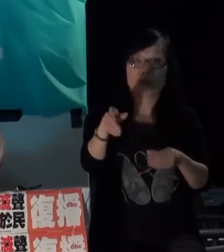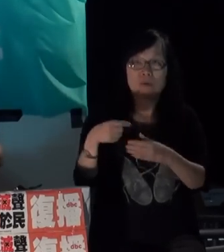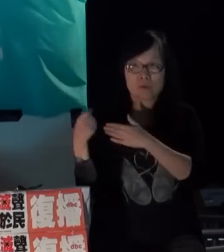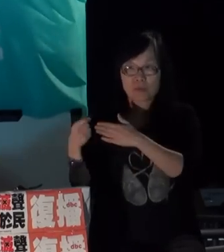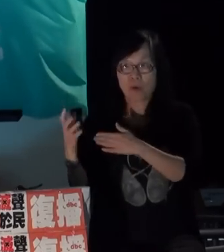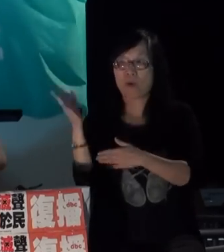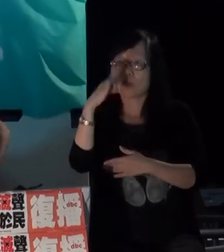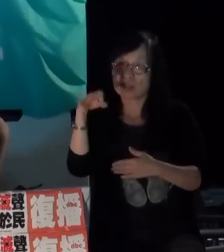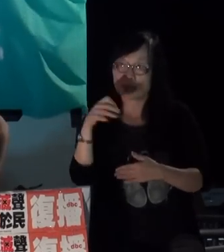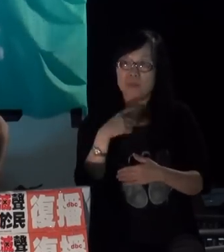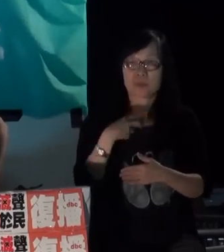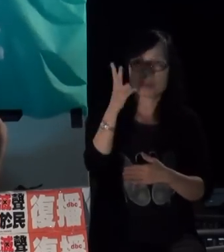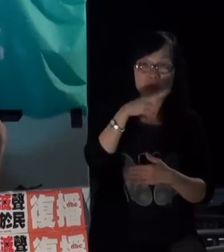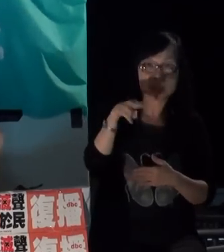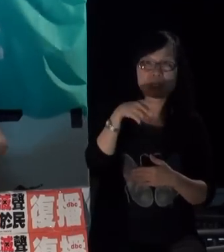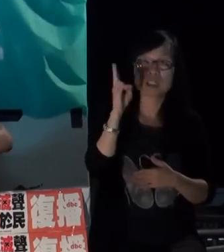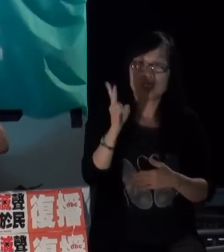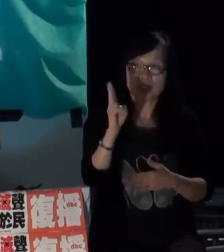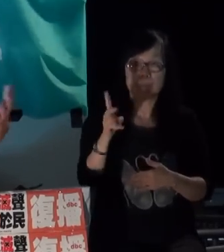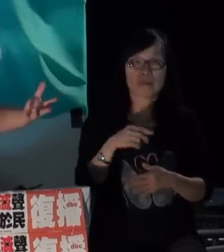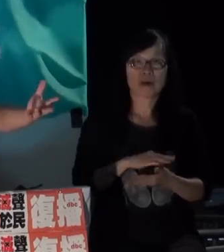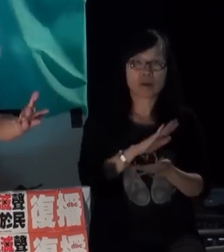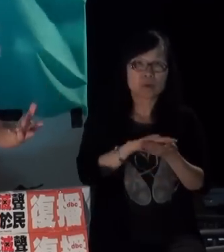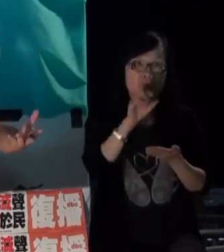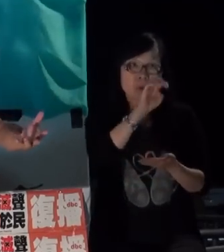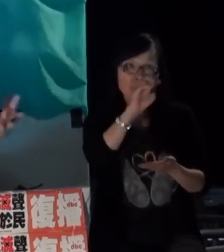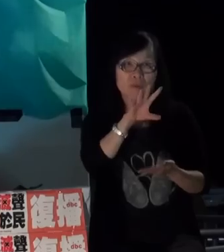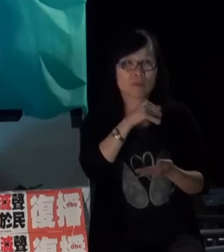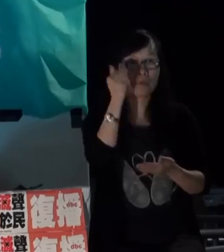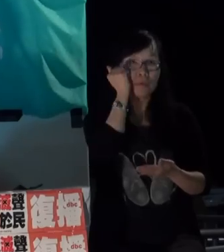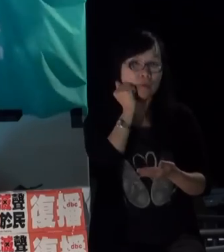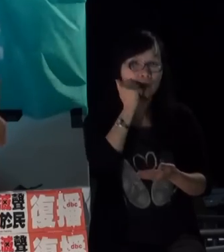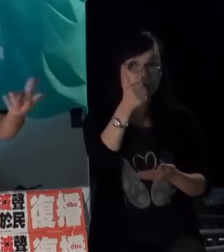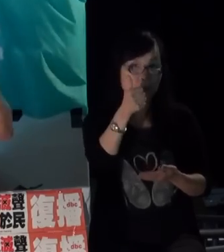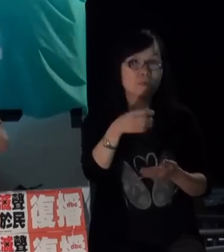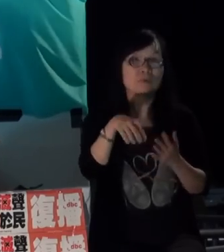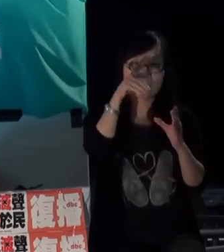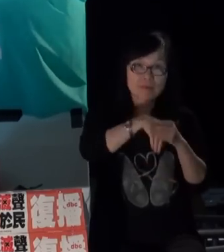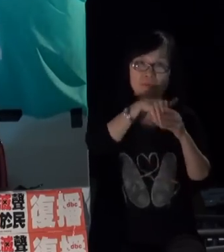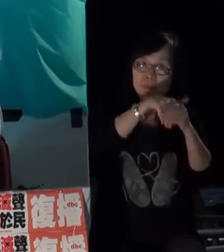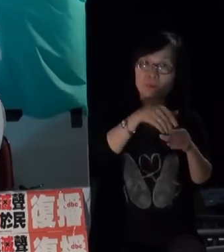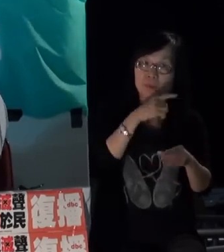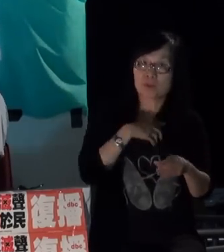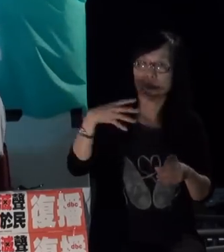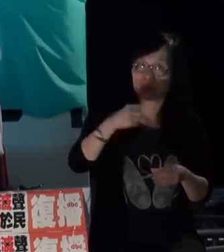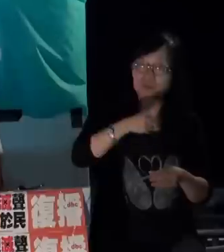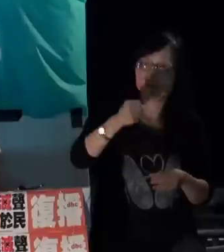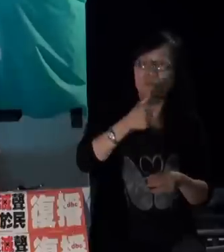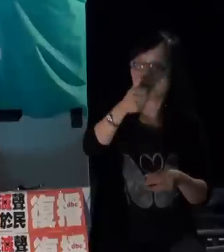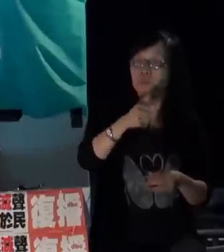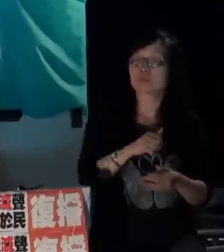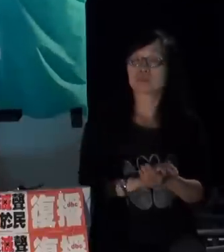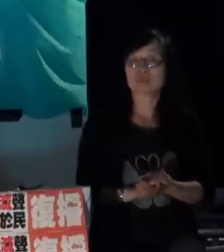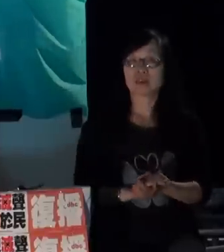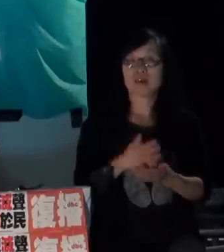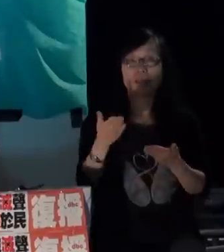話3000，我都有2200，即係講到好明顯話，好似我對老人家好好噶。你選我做特首，我2200。 而家個問題就係、是、我都